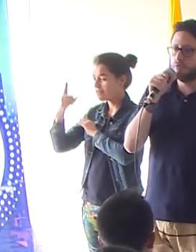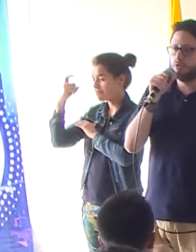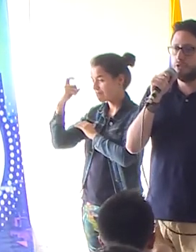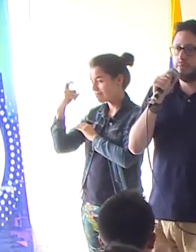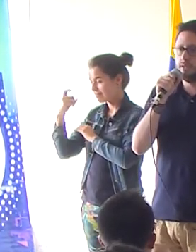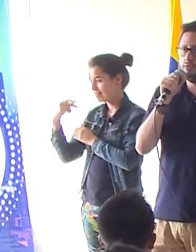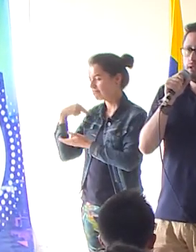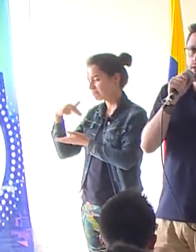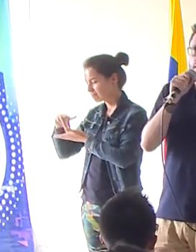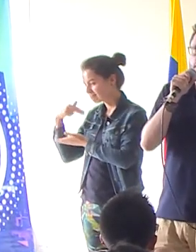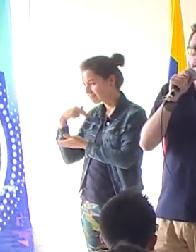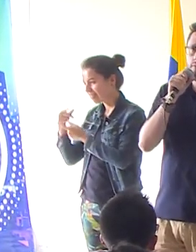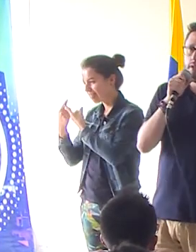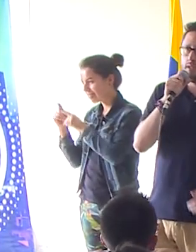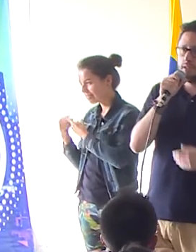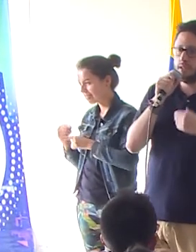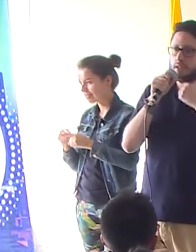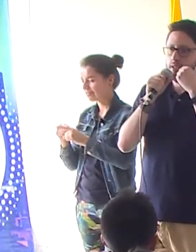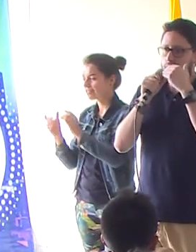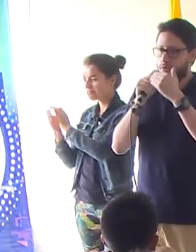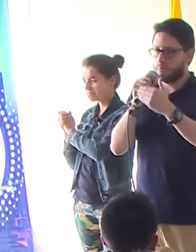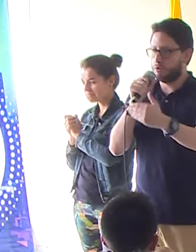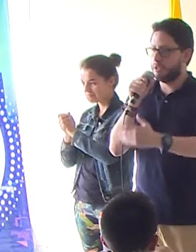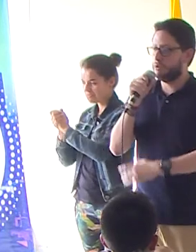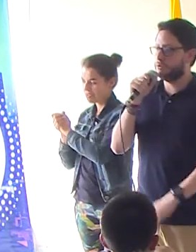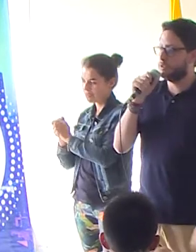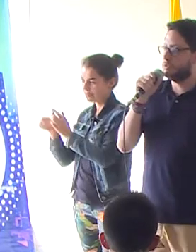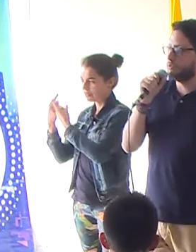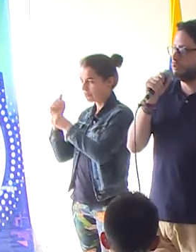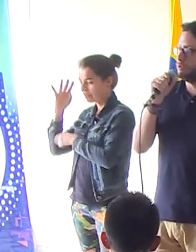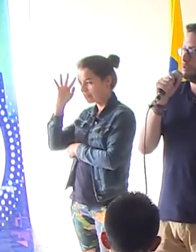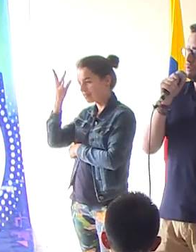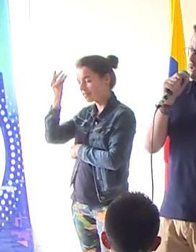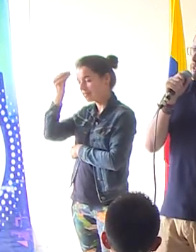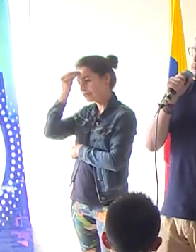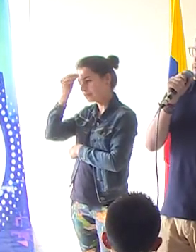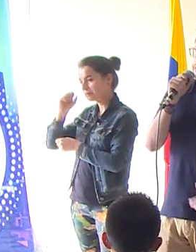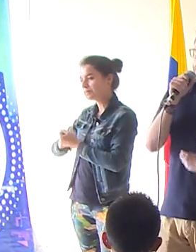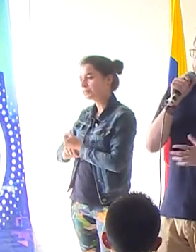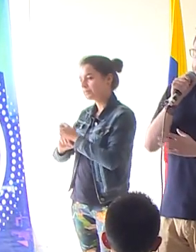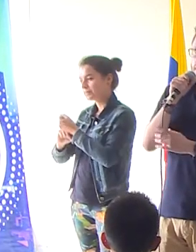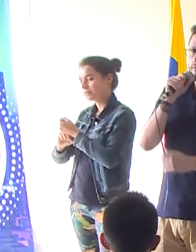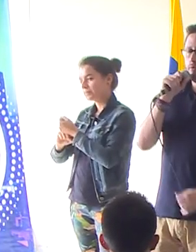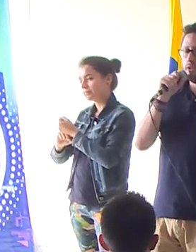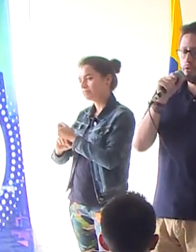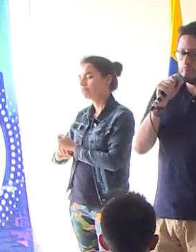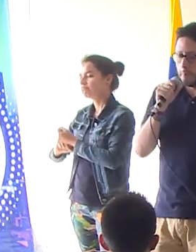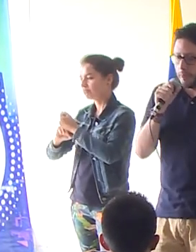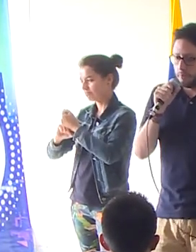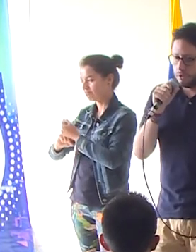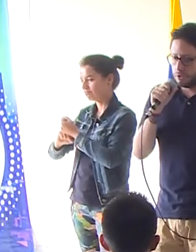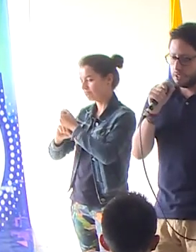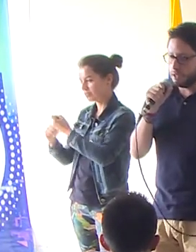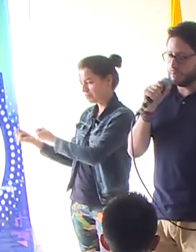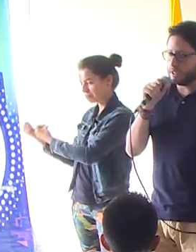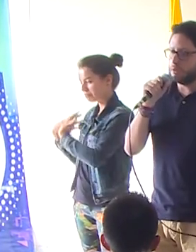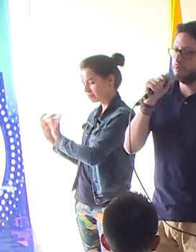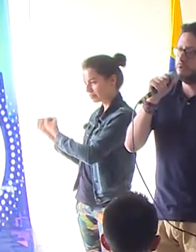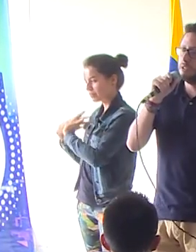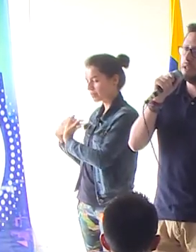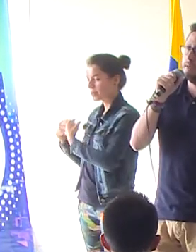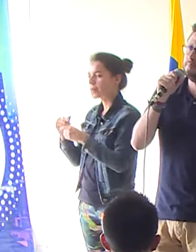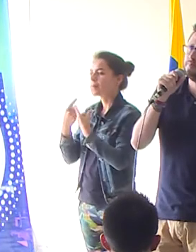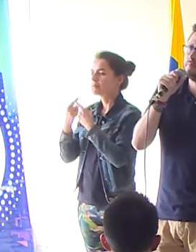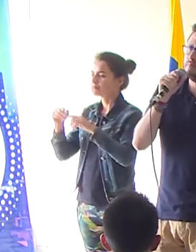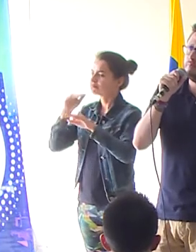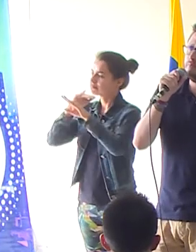tenemos muchos amigos de distintas disciplinas que por medio de sus estudios nos aportan información pero quisiera invitarlos